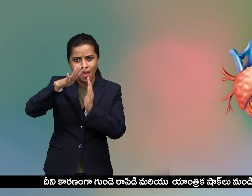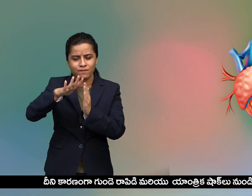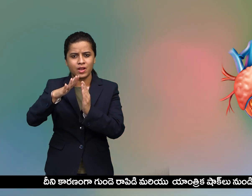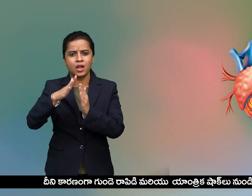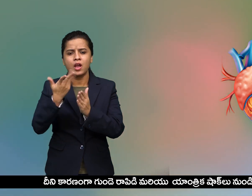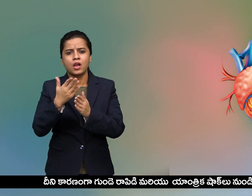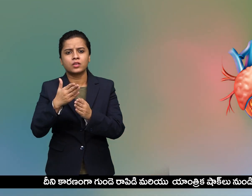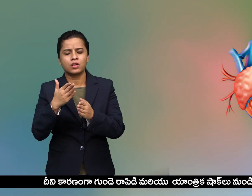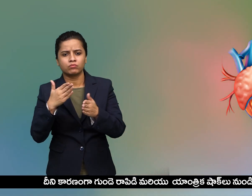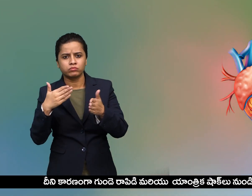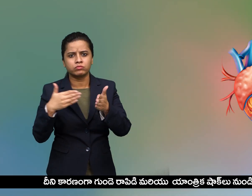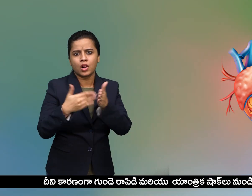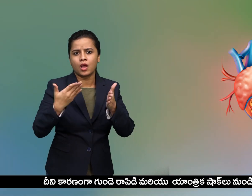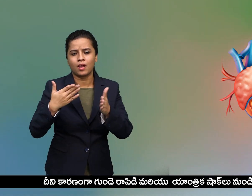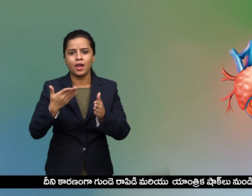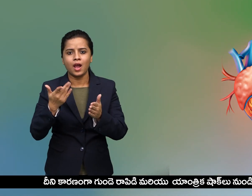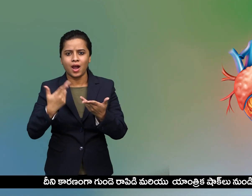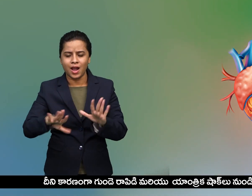యాంత్రిక షాక్లు నుండి రక్షించబడుతుంది.